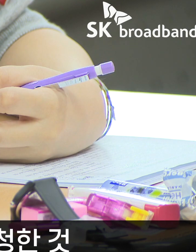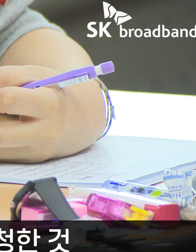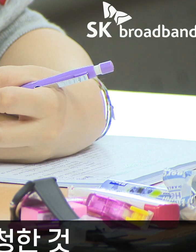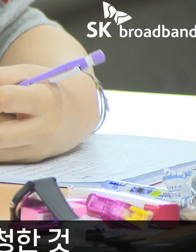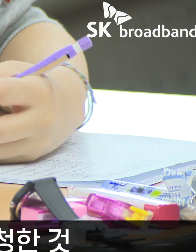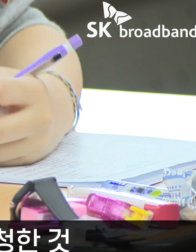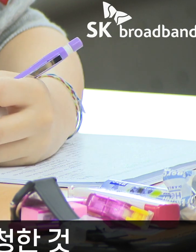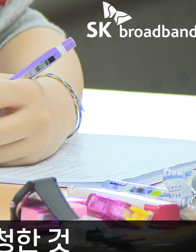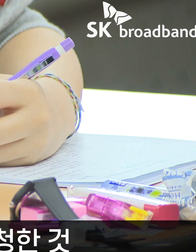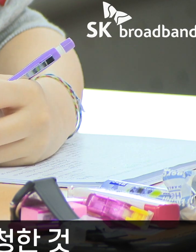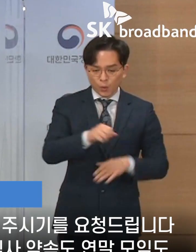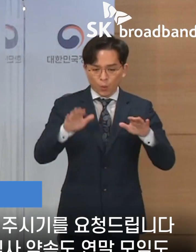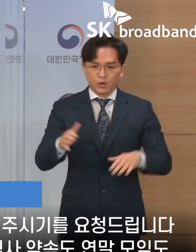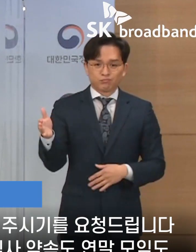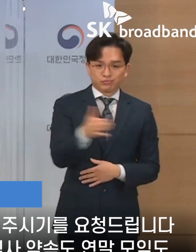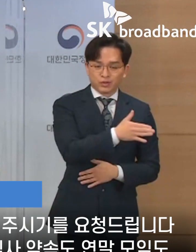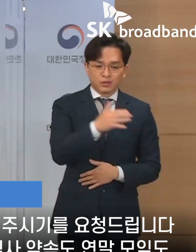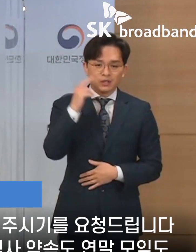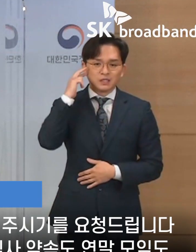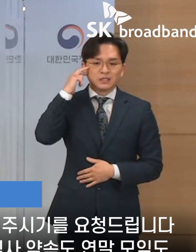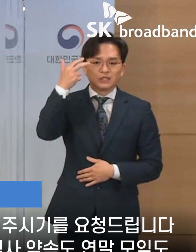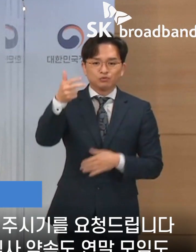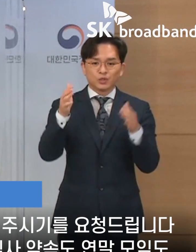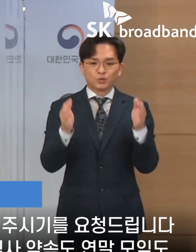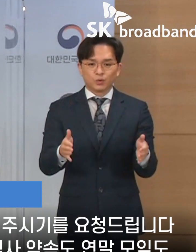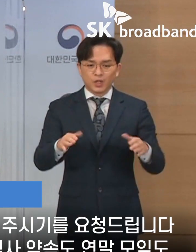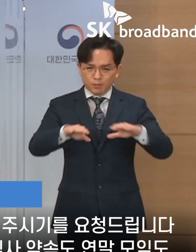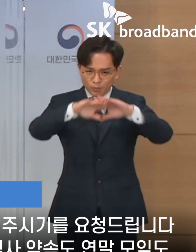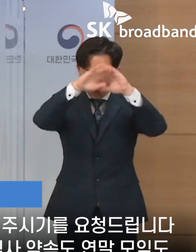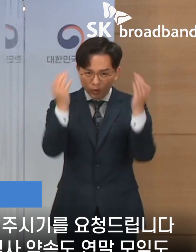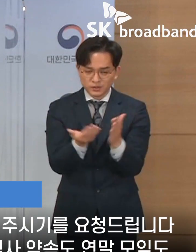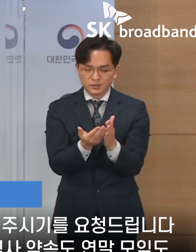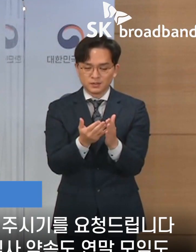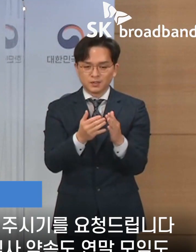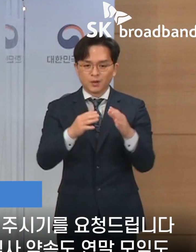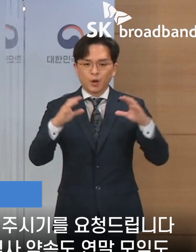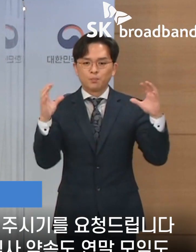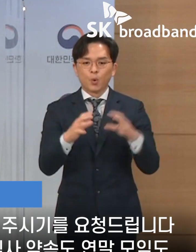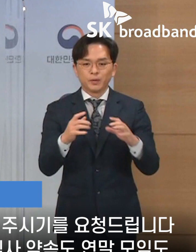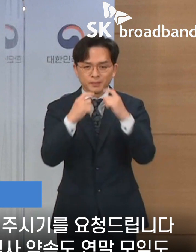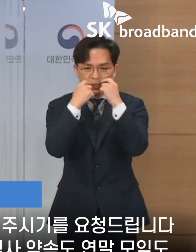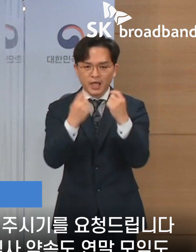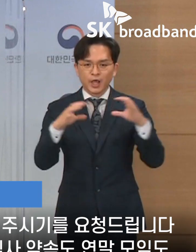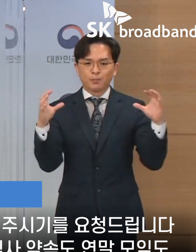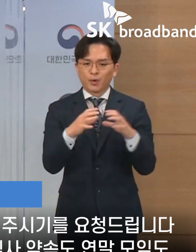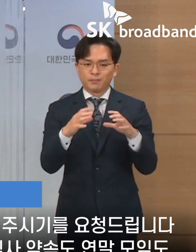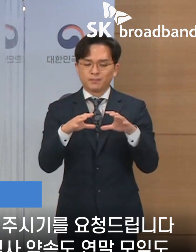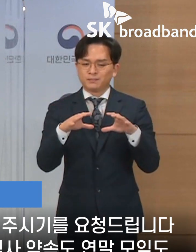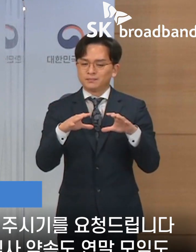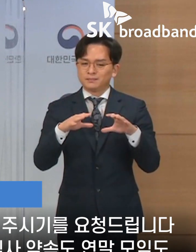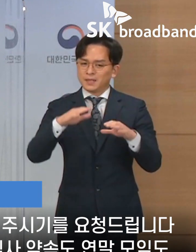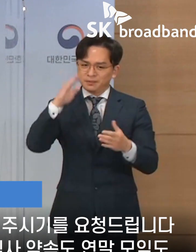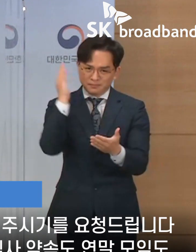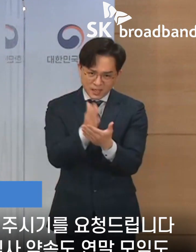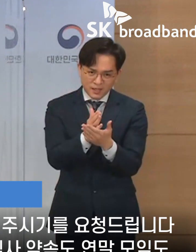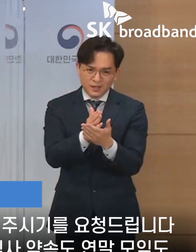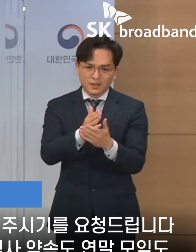동참할 것을 요청한 겁니다. 모든 일상적인 친목 활동을 잠시 멈춰